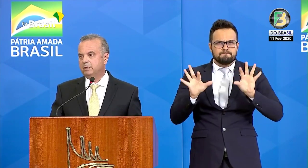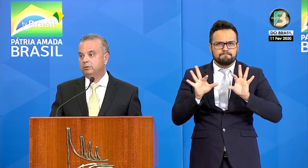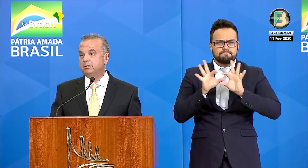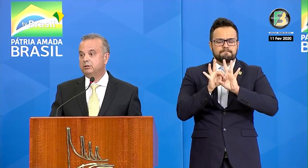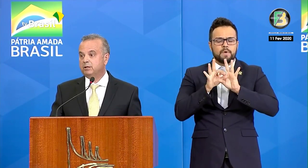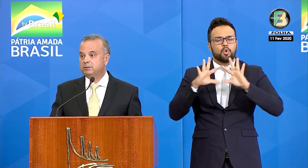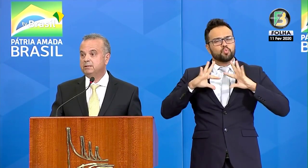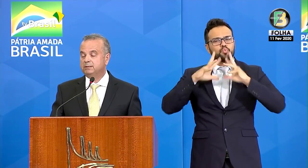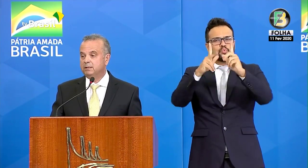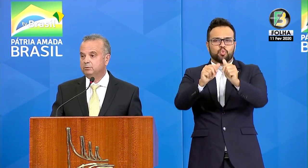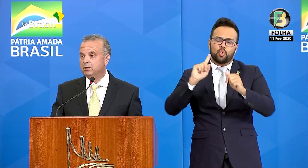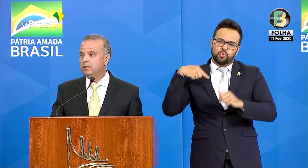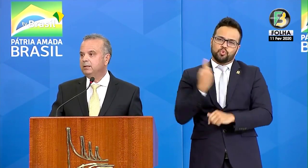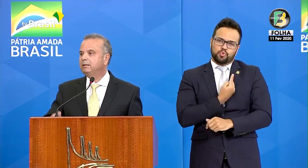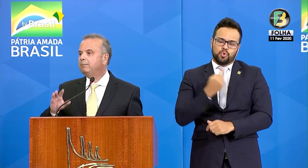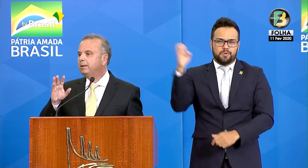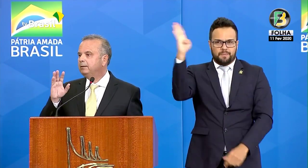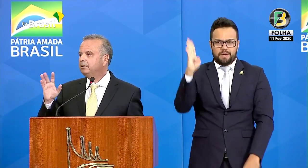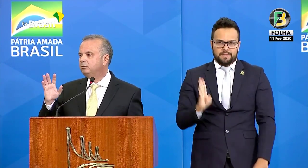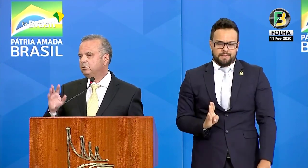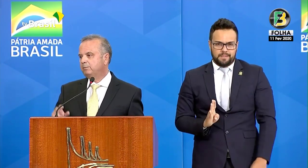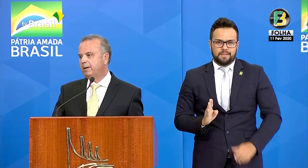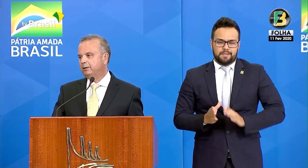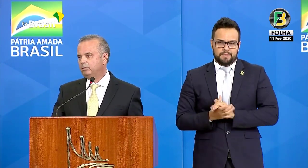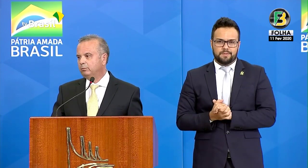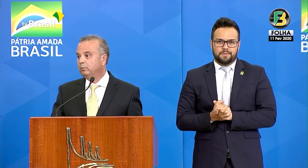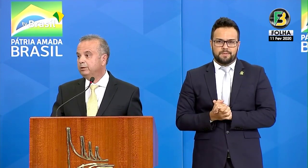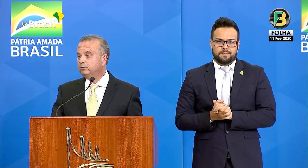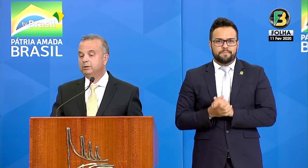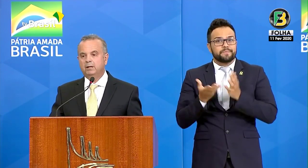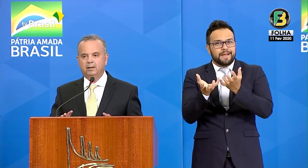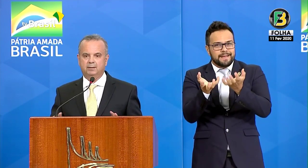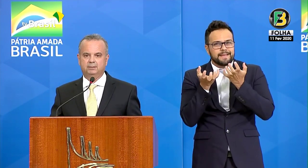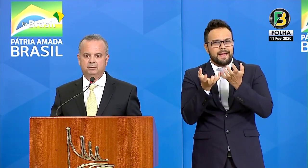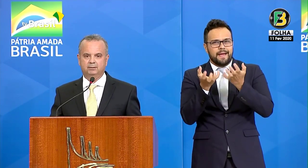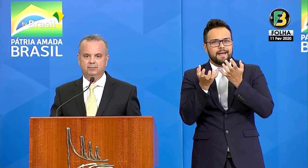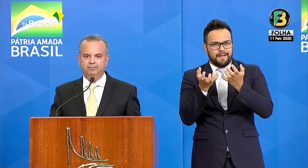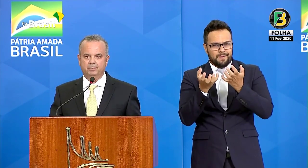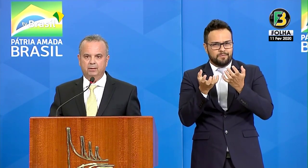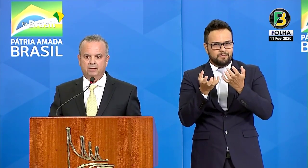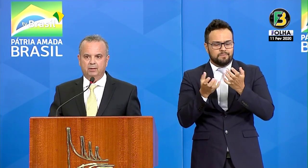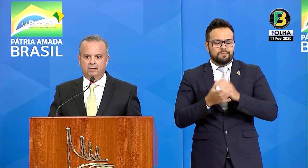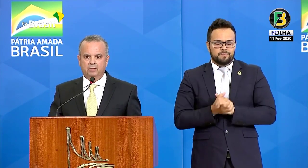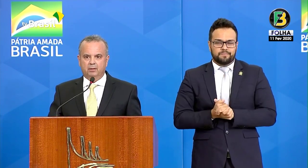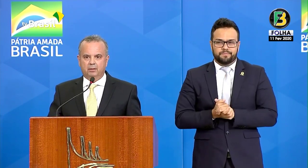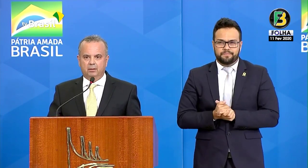nós brasileiros desejamos e ansiamos, independente do espectro político de quem quer que seja.